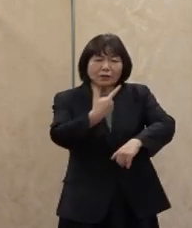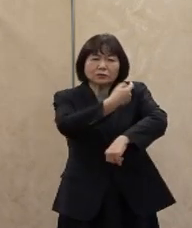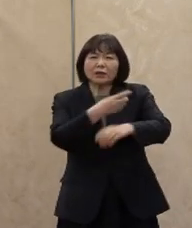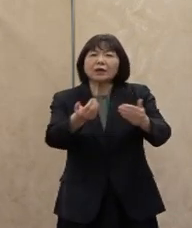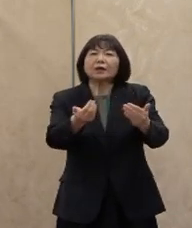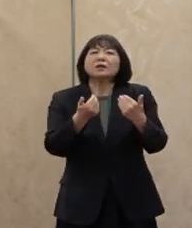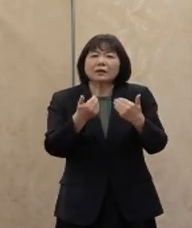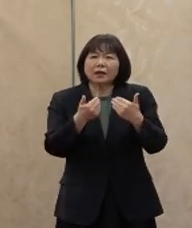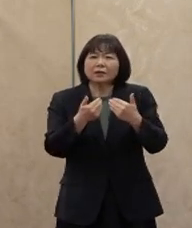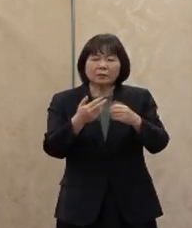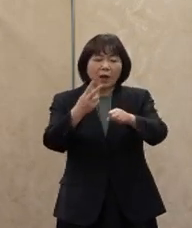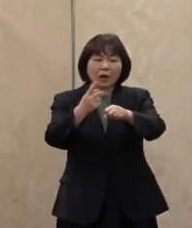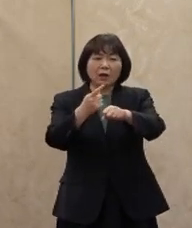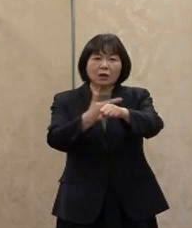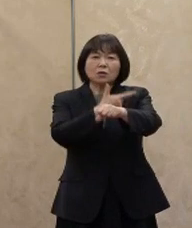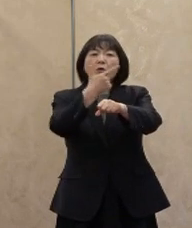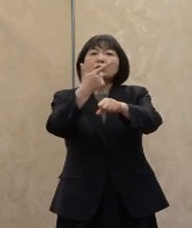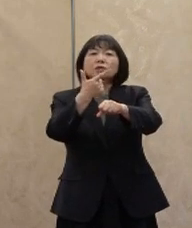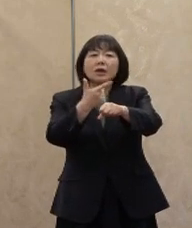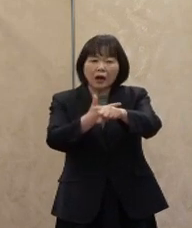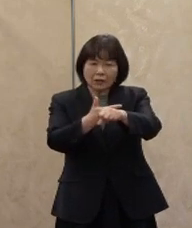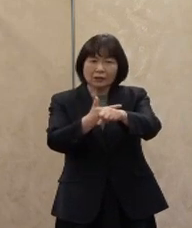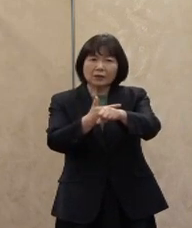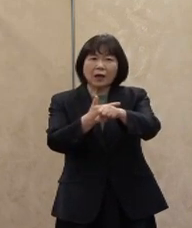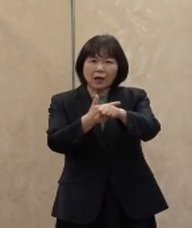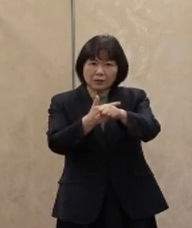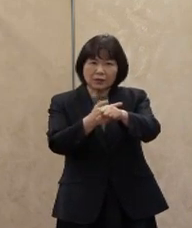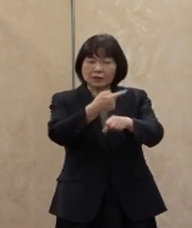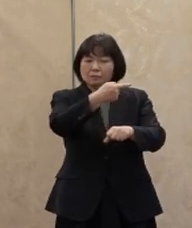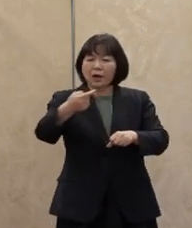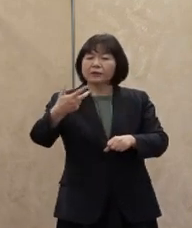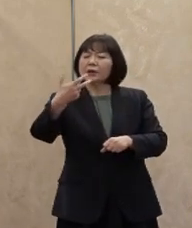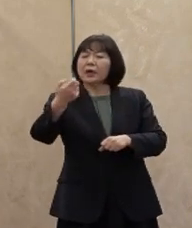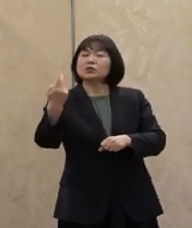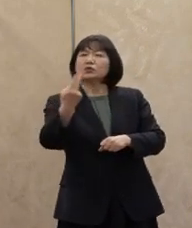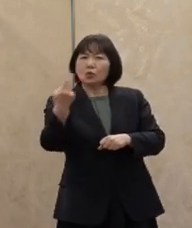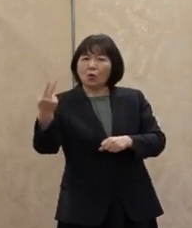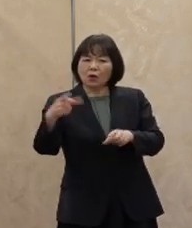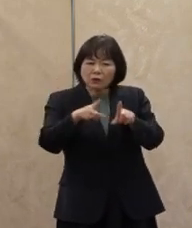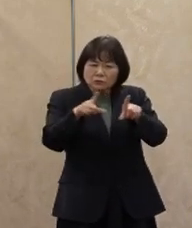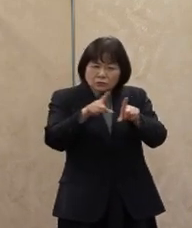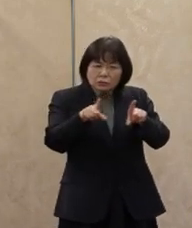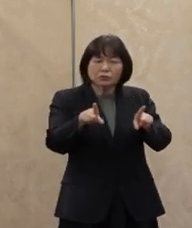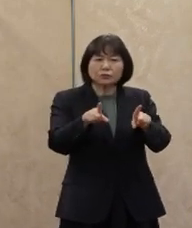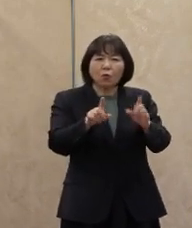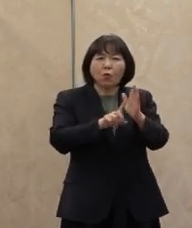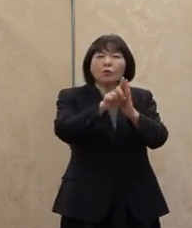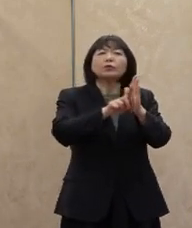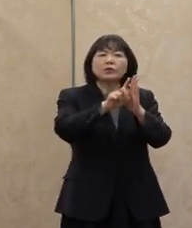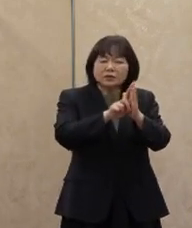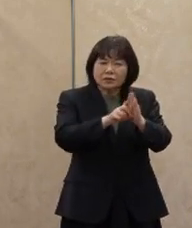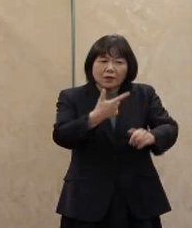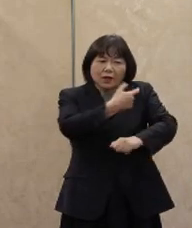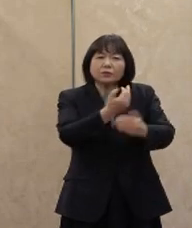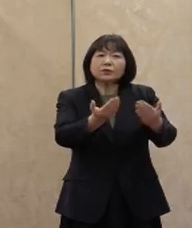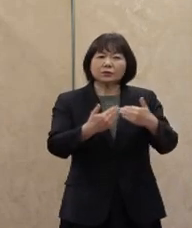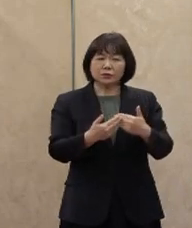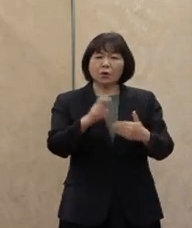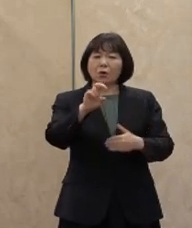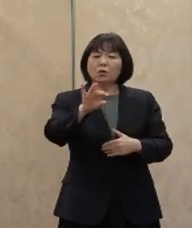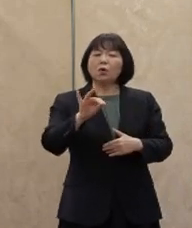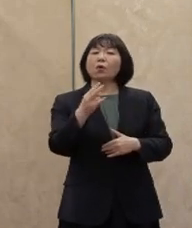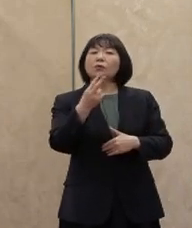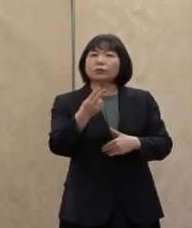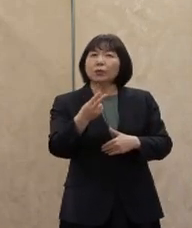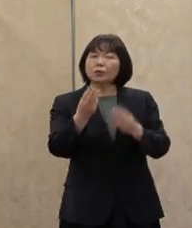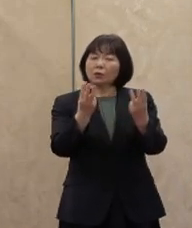。6時間以内に打たなきゃいけないというような要件もあると。さらにロットが、まあ、これかなり実務的な話なんですけど、ロットが約